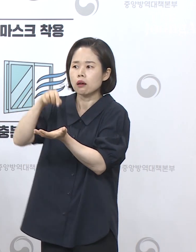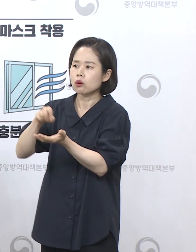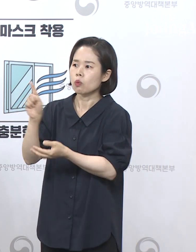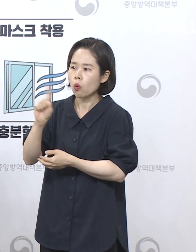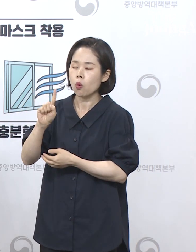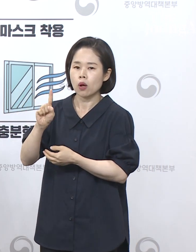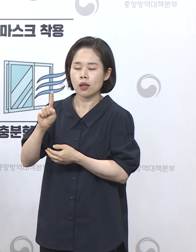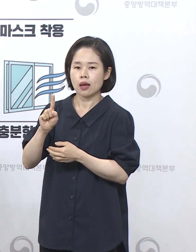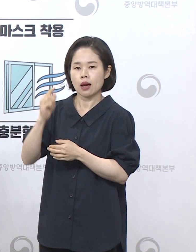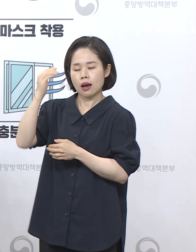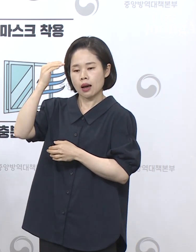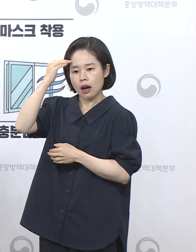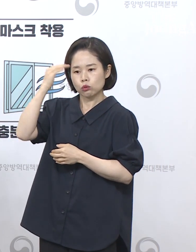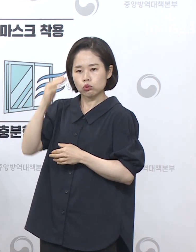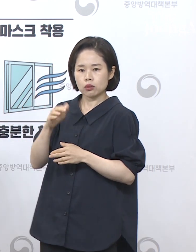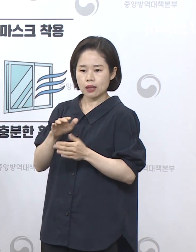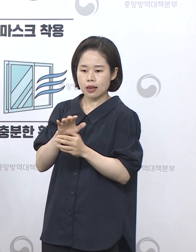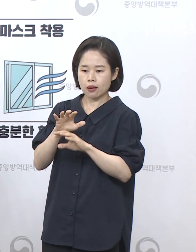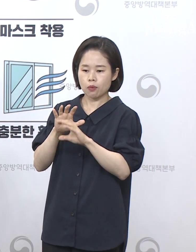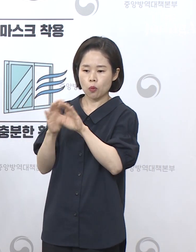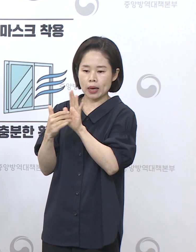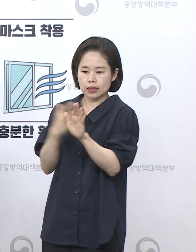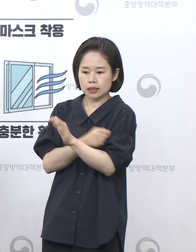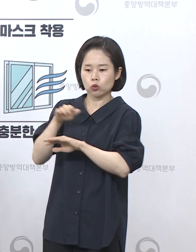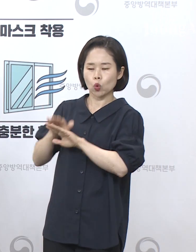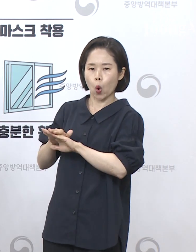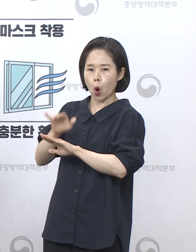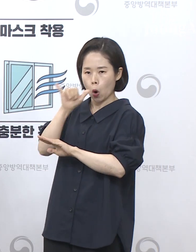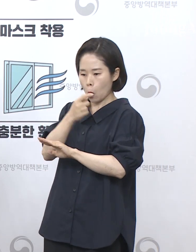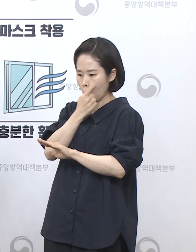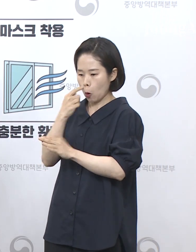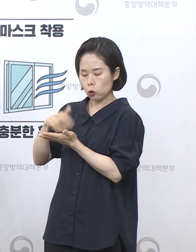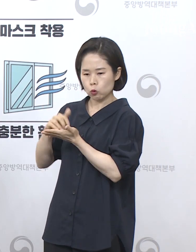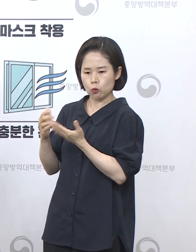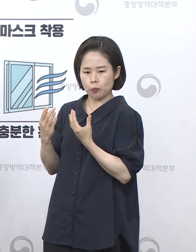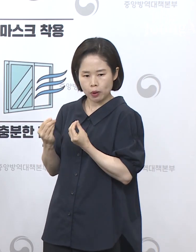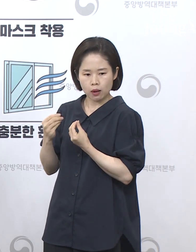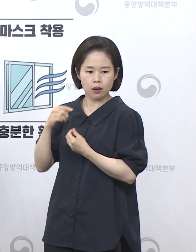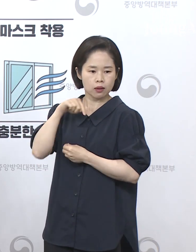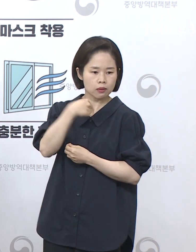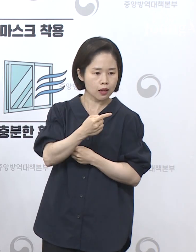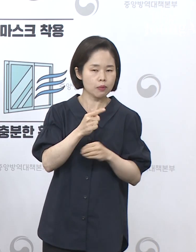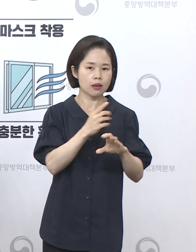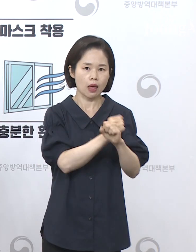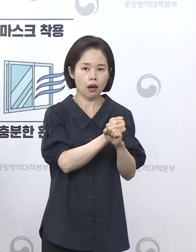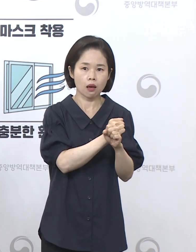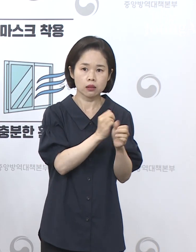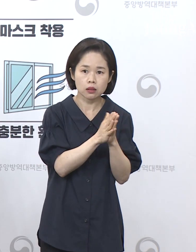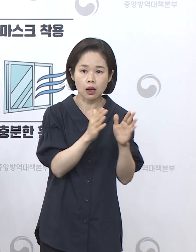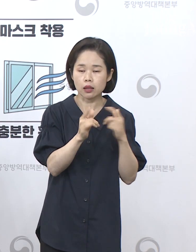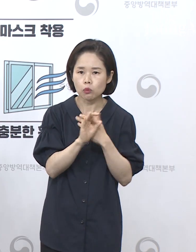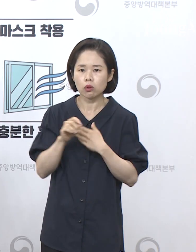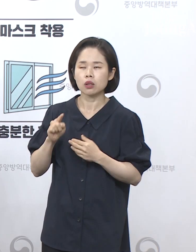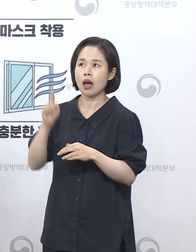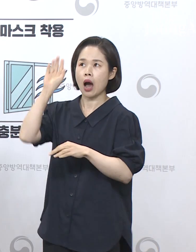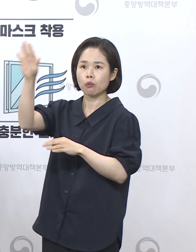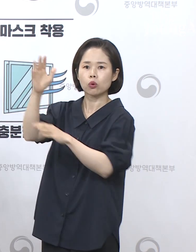것인지, 아니면 들어올 걸 예상하고 하는 것인지, 도입 일정이 정해진 게 있다면 설명해달라